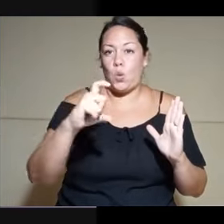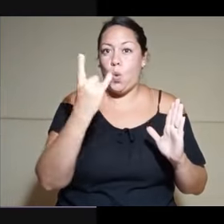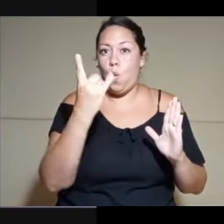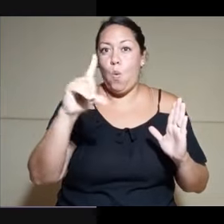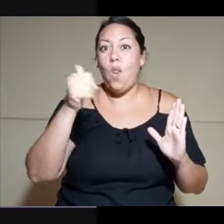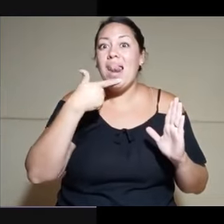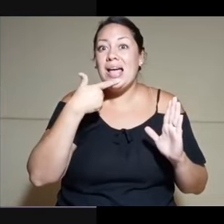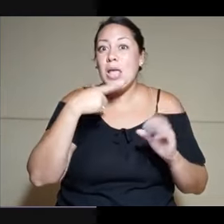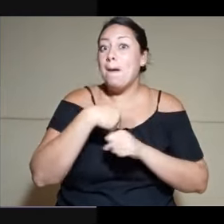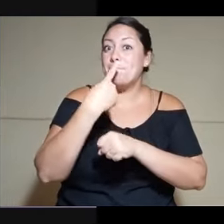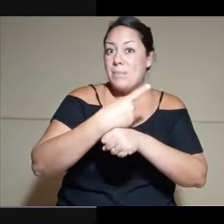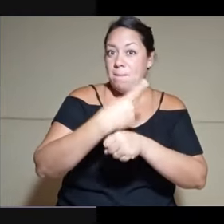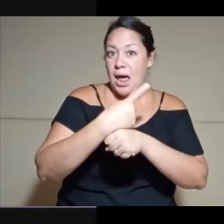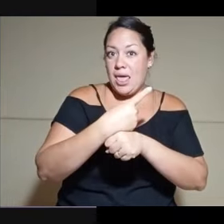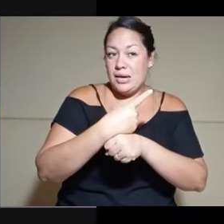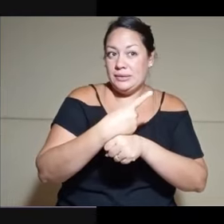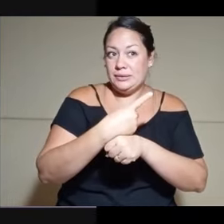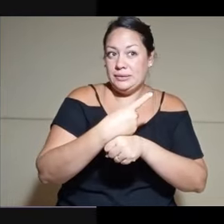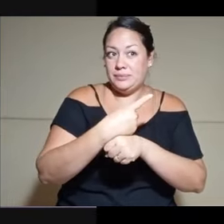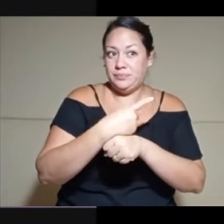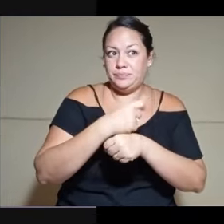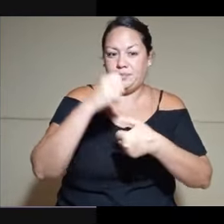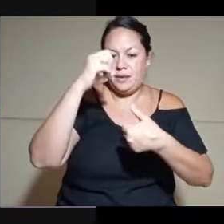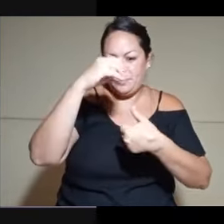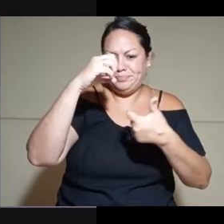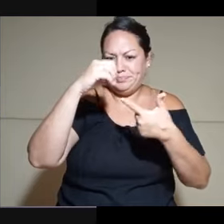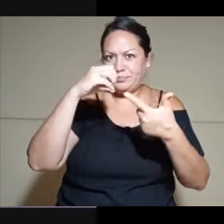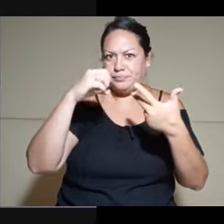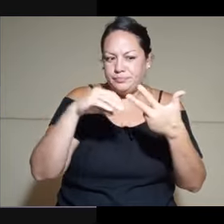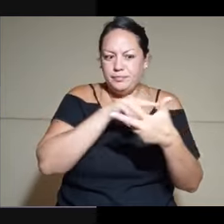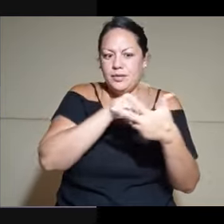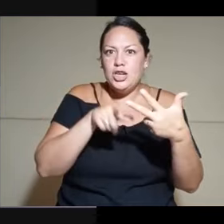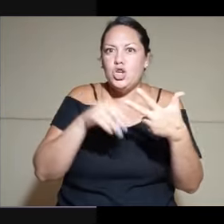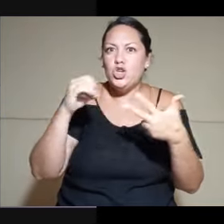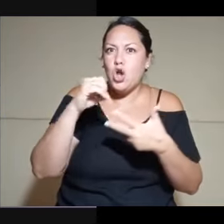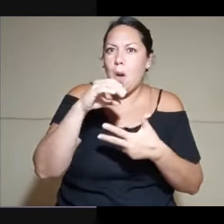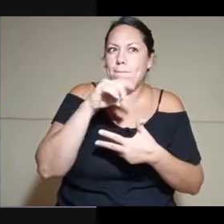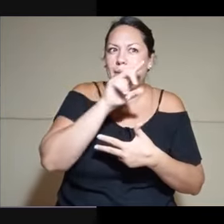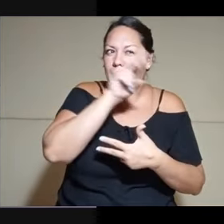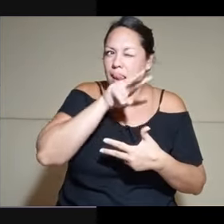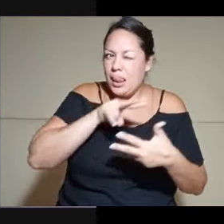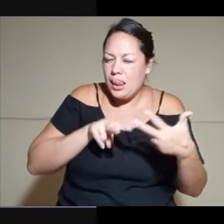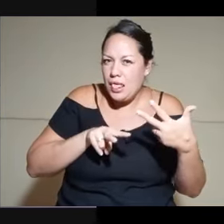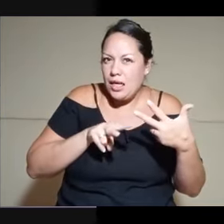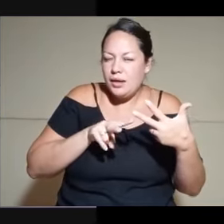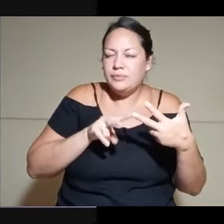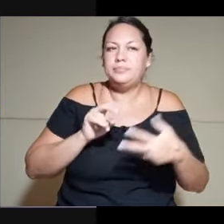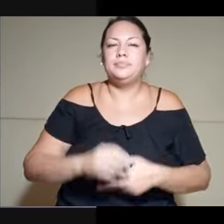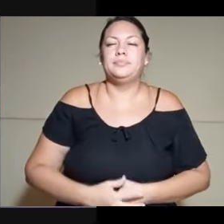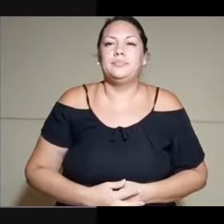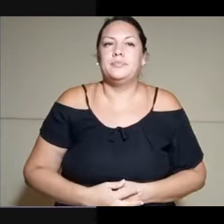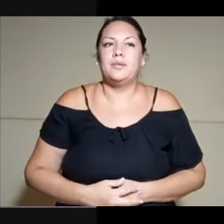3 primeras vesículas, que eran las vesículas primarias. Estas vesículas primarias, que es la verde es el prosencéfalo, la lila